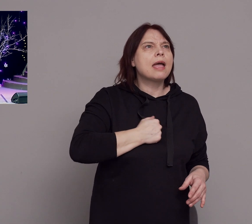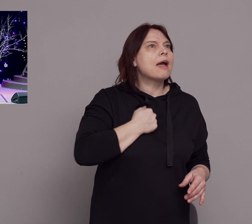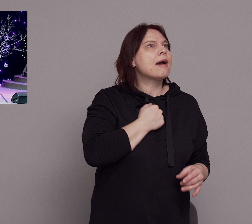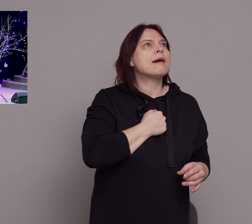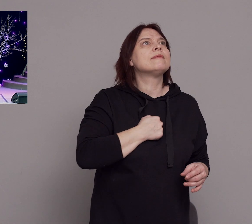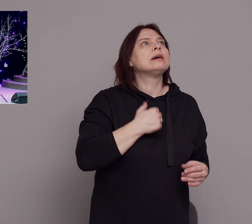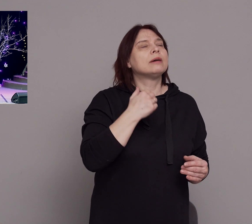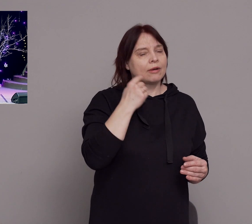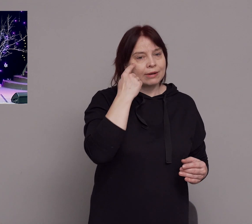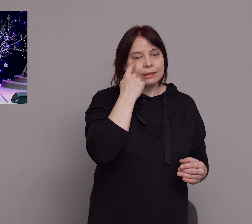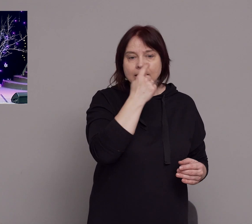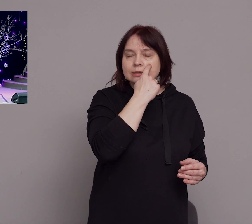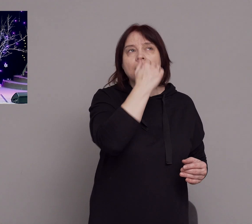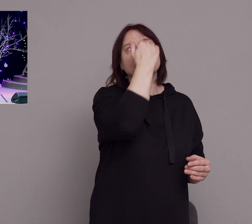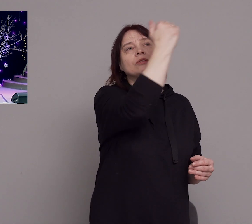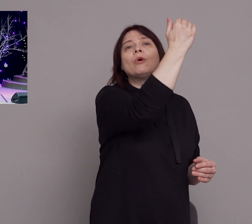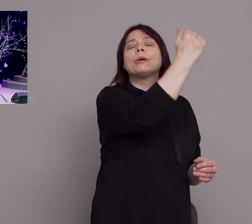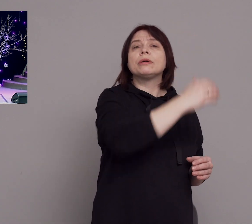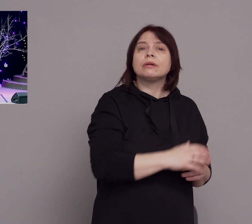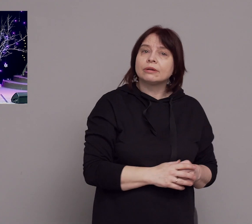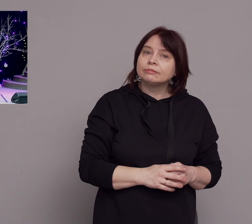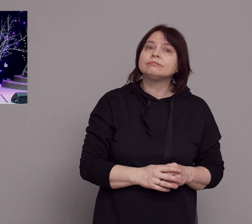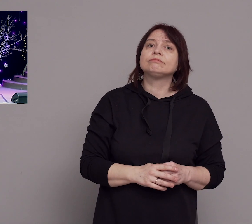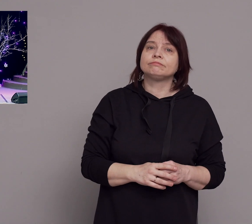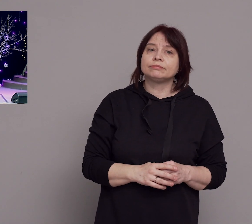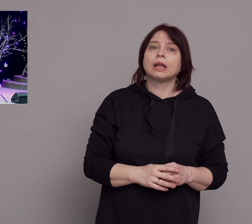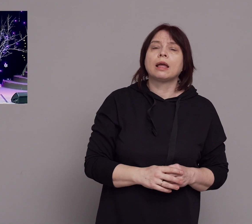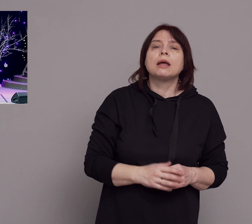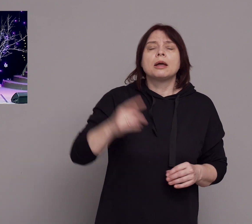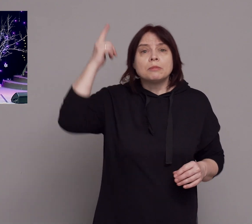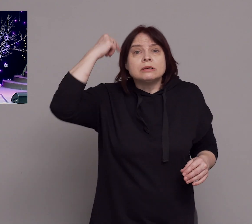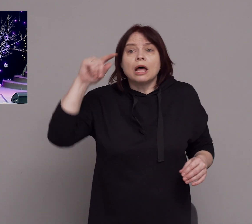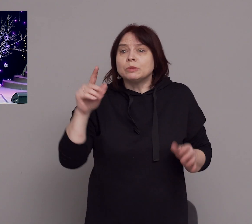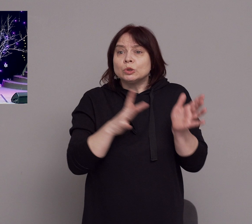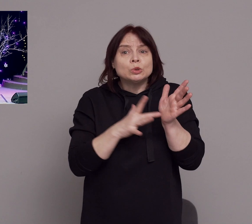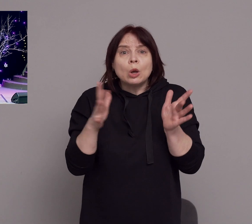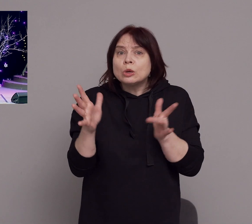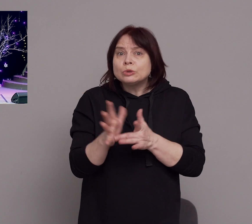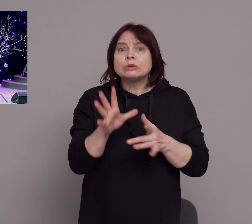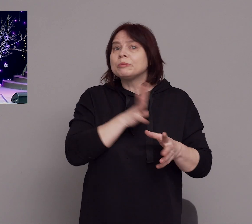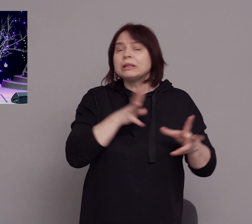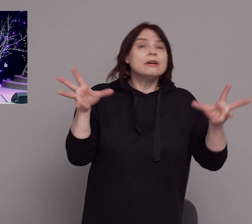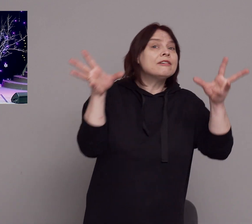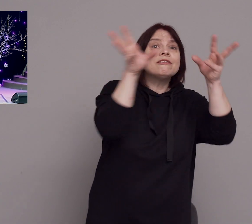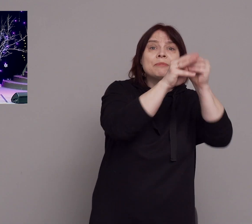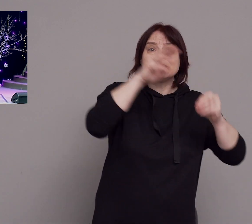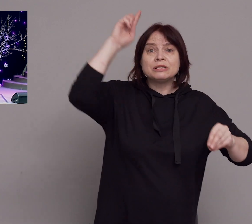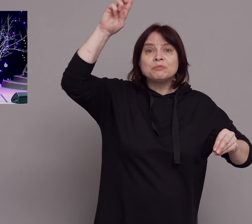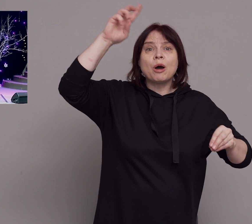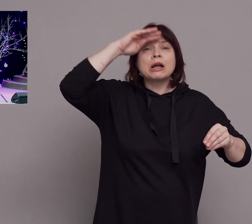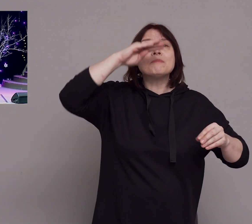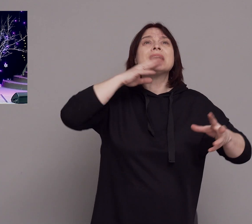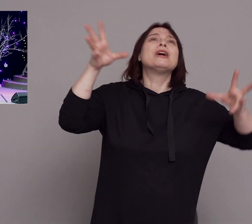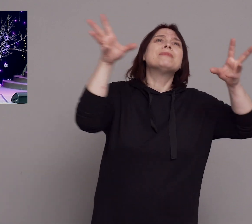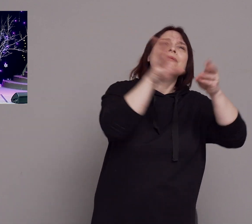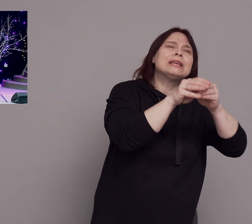гнев в глазах Отца». Мы видим, что Иисус был равным Богу. Он был равным, Он был по сути Богом. Что для